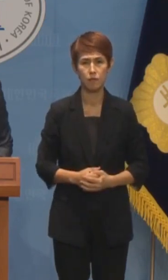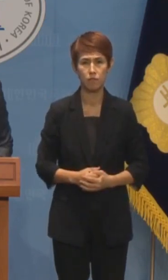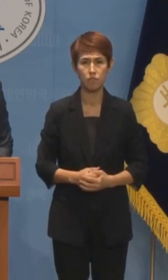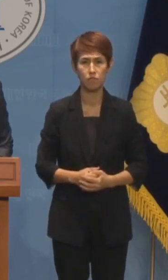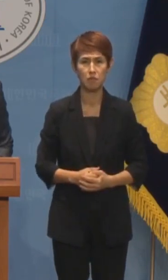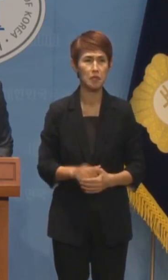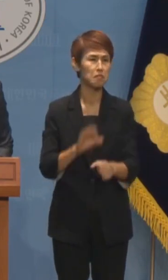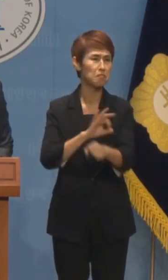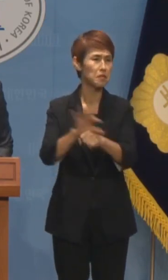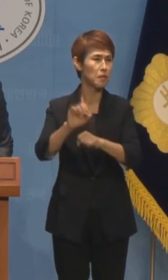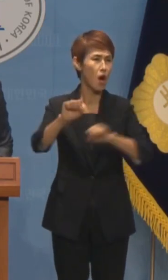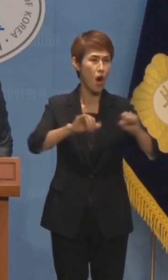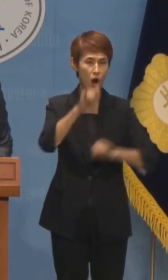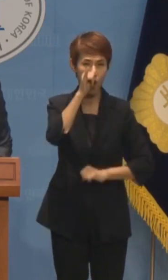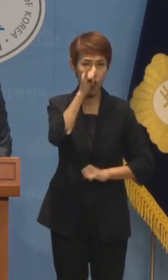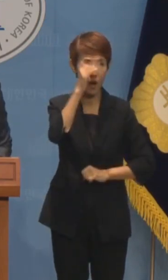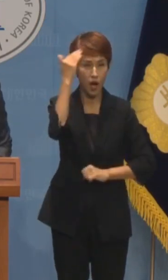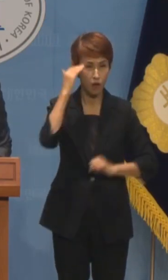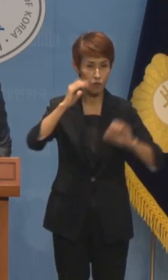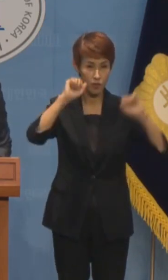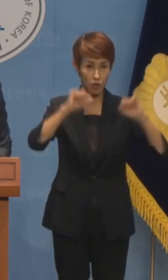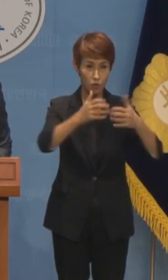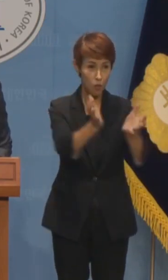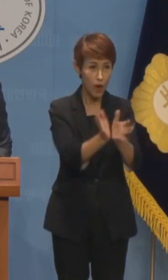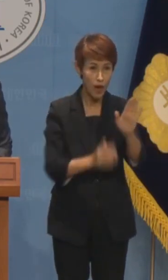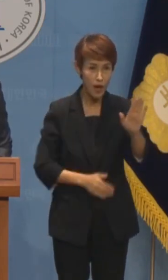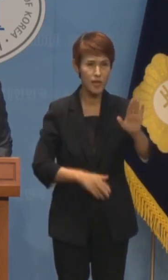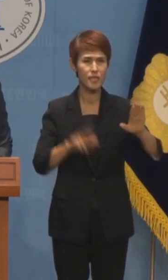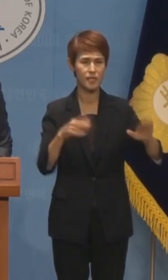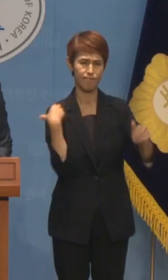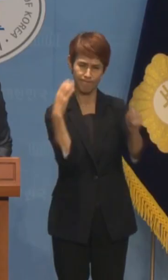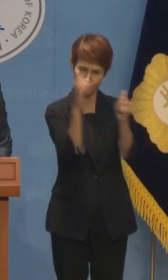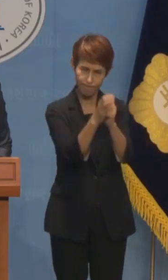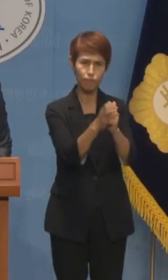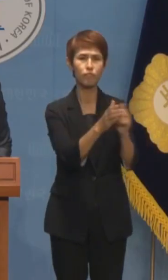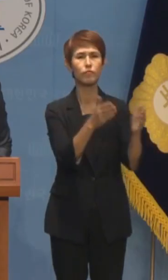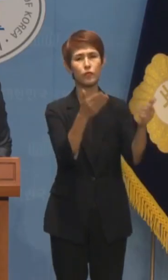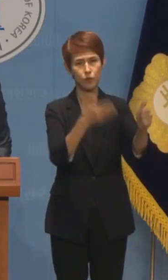저버린 대한체육회는 지금 이 순간부터 책임을 다해야 합니다.